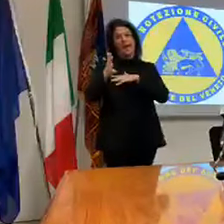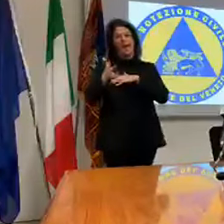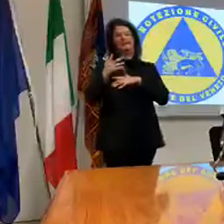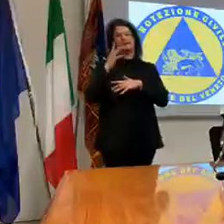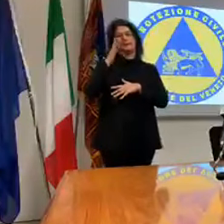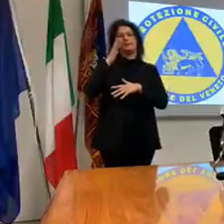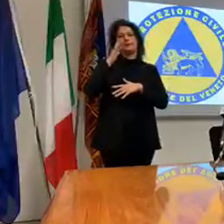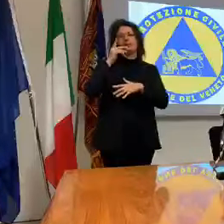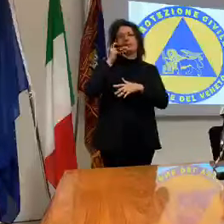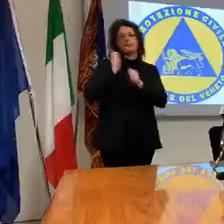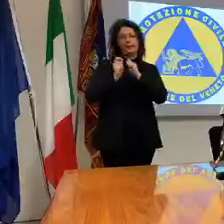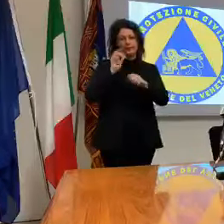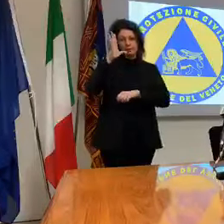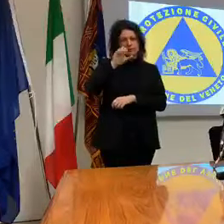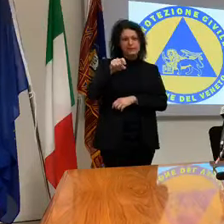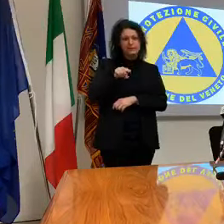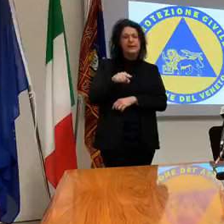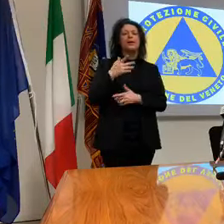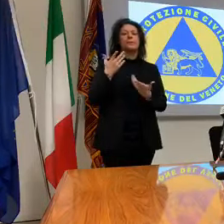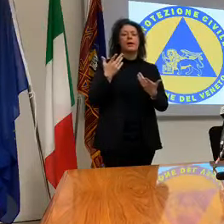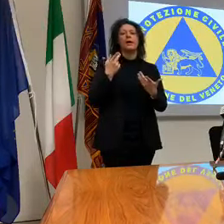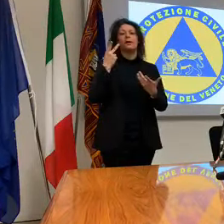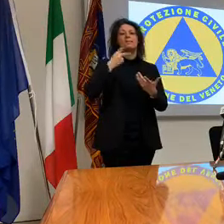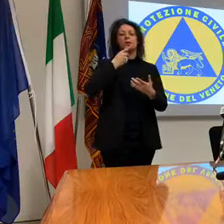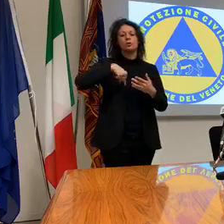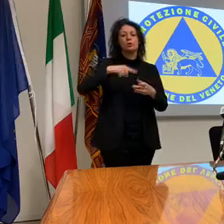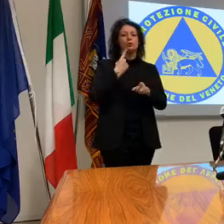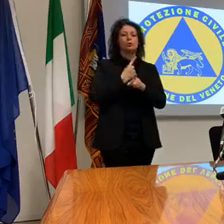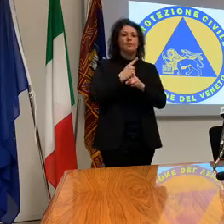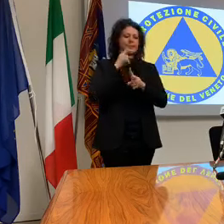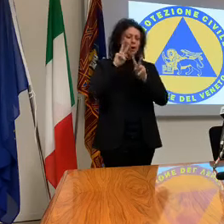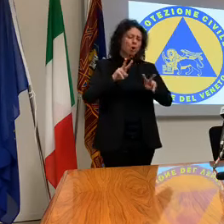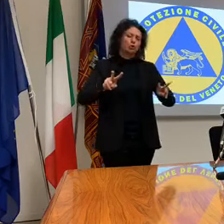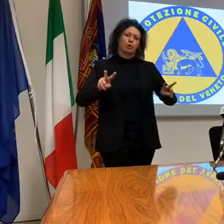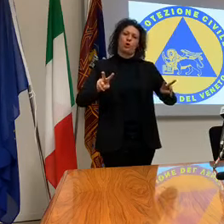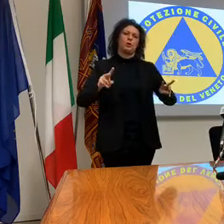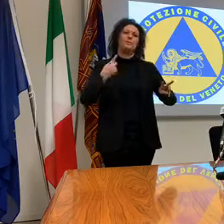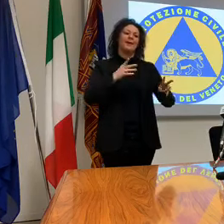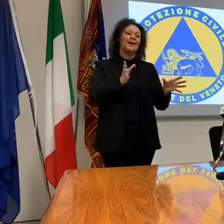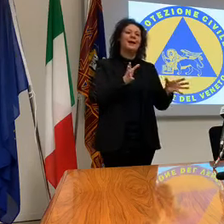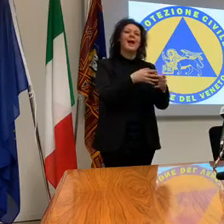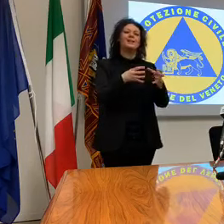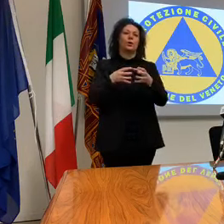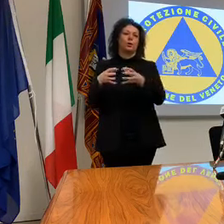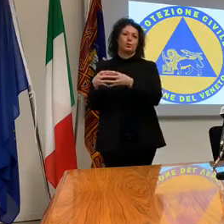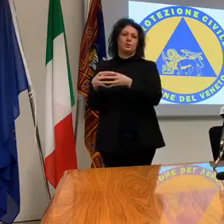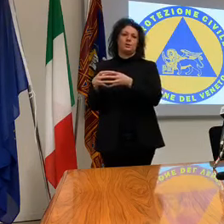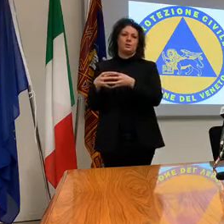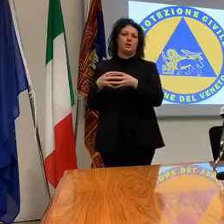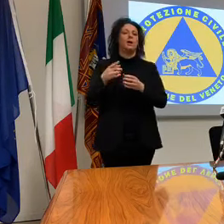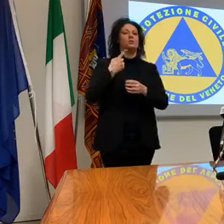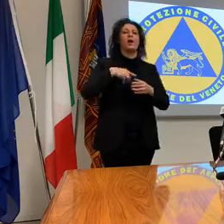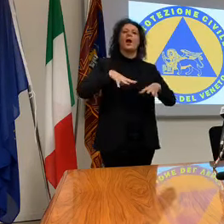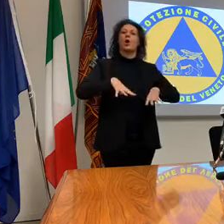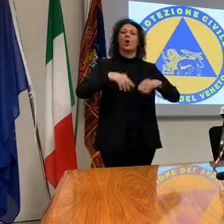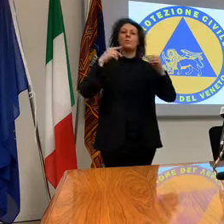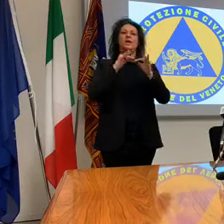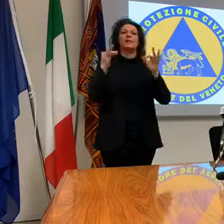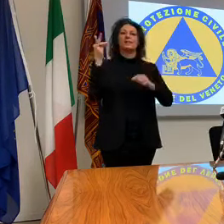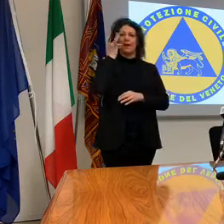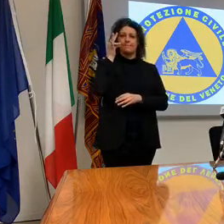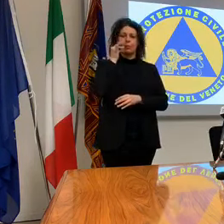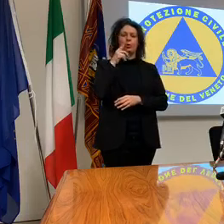Crisanti, però insomma vogliono andare a tappeto rispetto a alcune categorie. Abbiamo già iniziato con i tamponi all'interno delle strutture per anziani, sia per